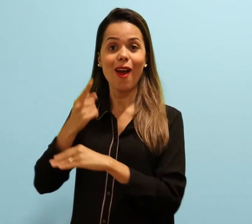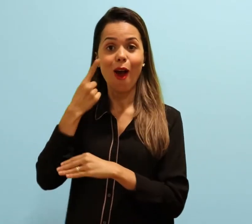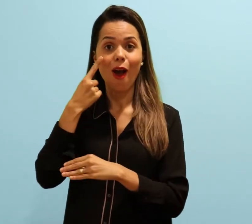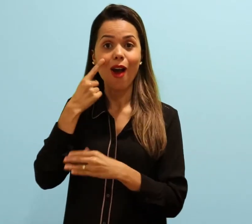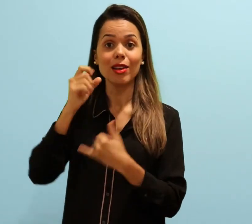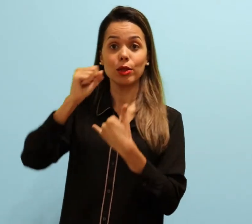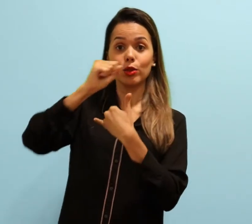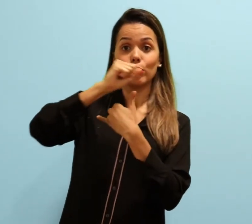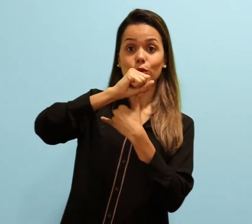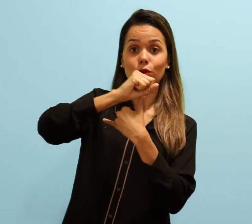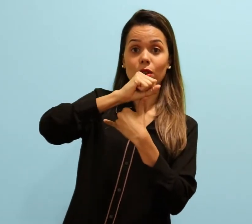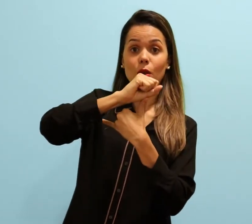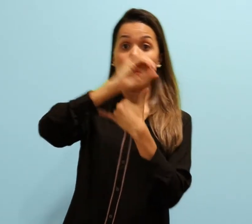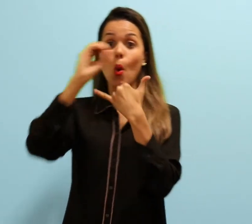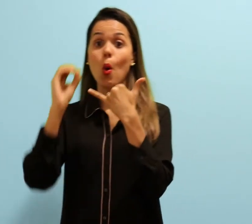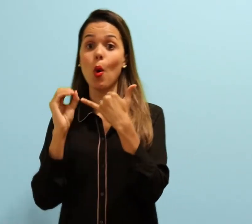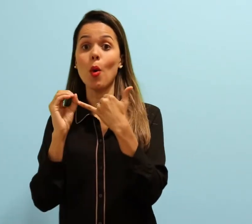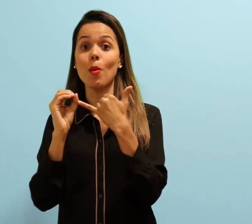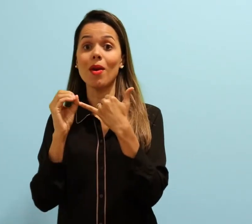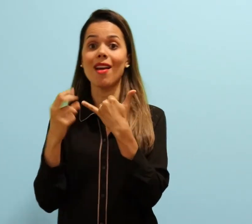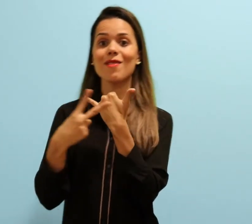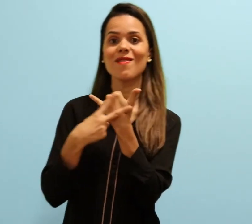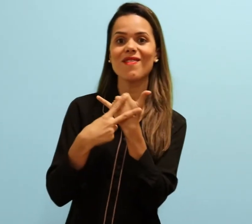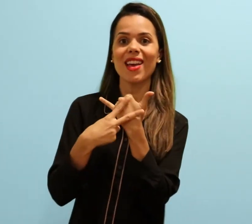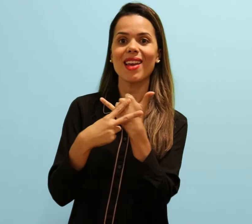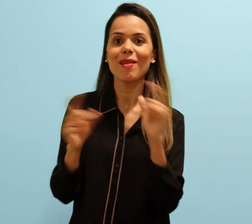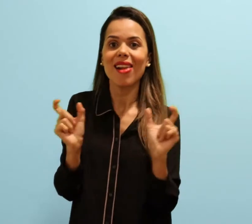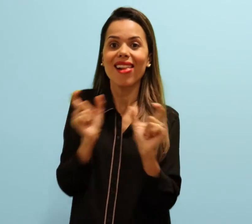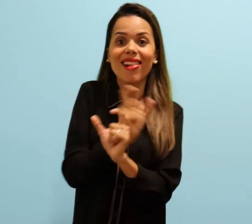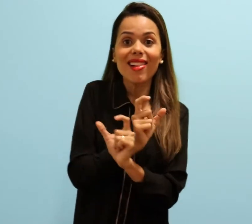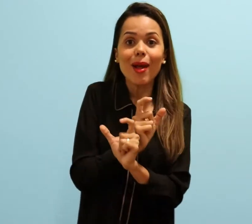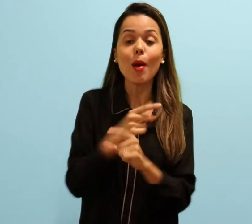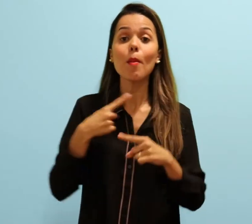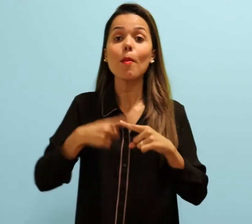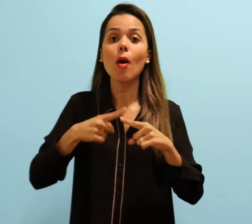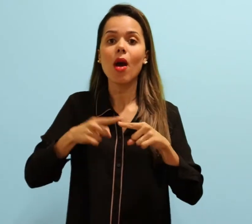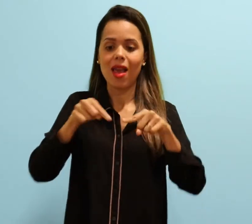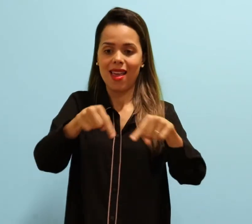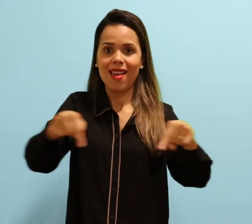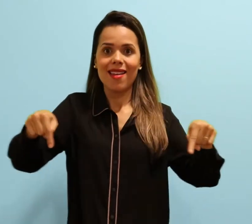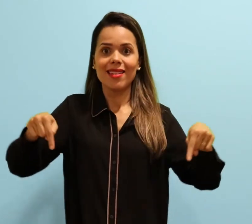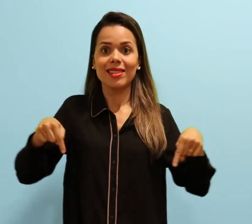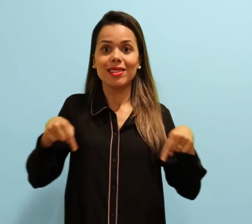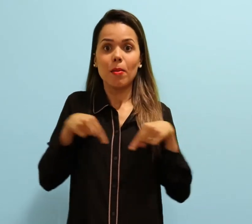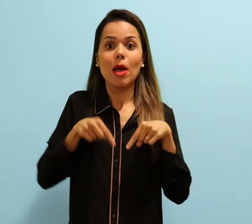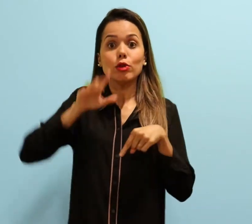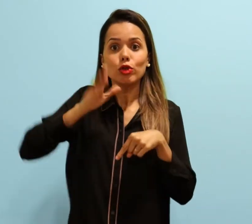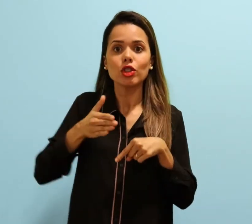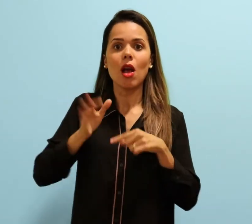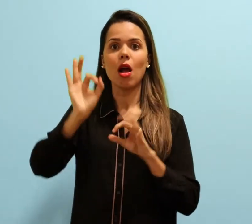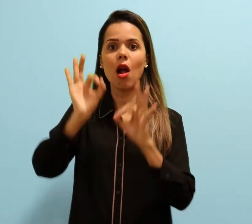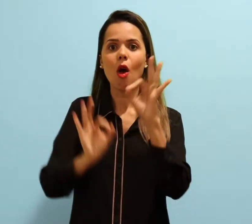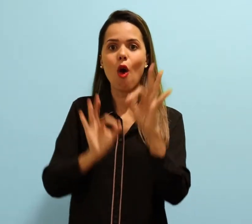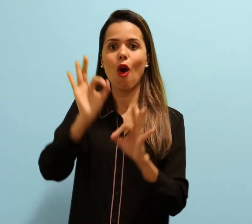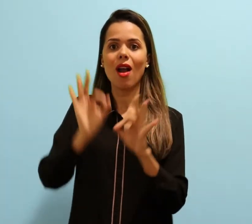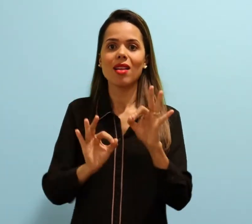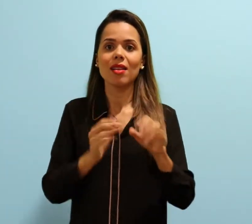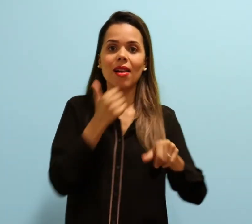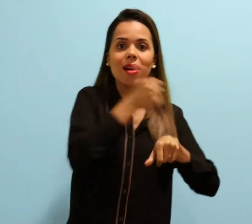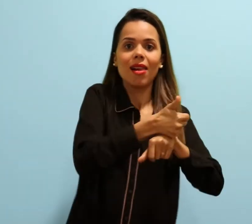essa ordem condiz a sujeito, objeto, verbo, mas espacialmente isto é compreensível